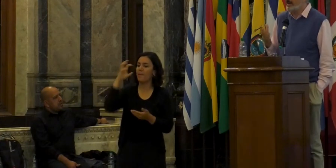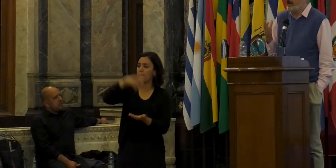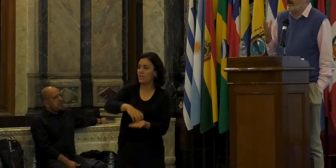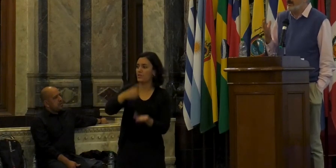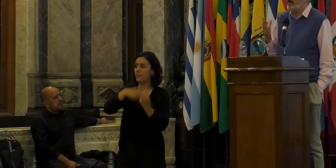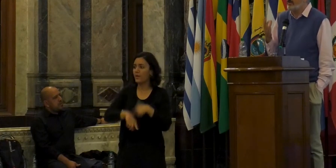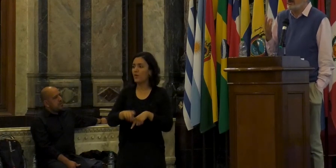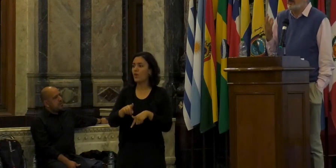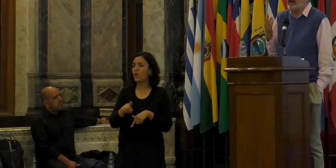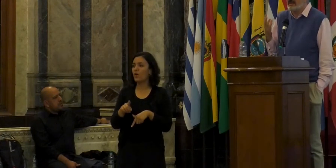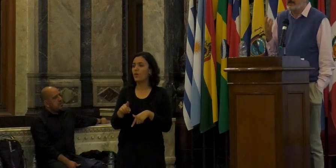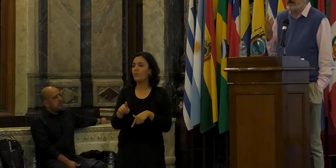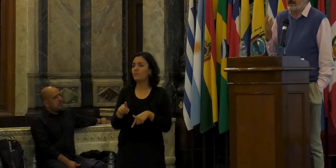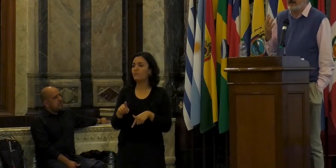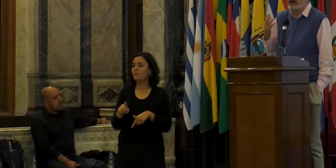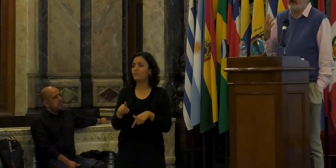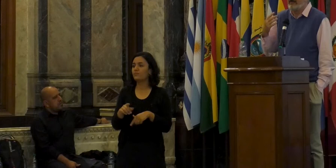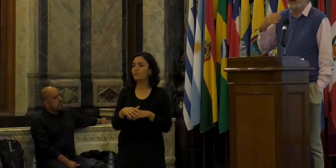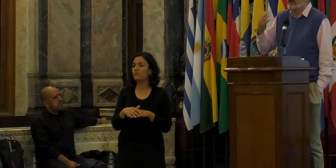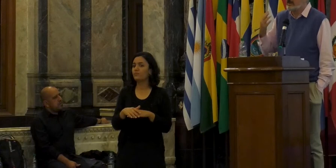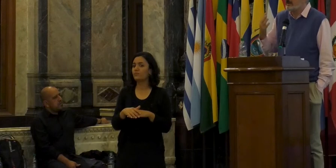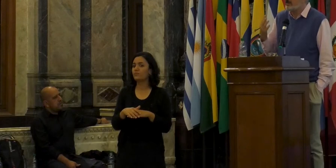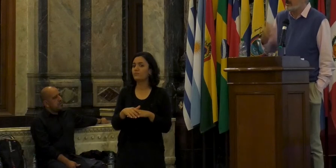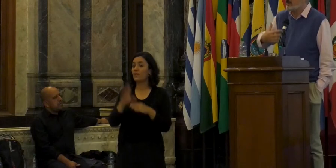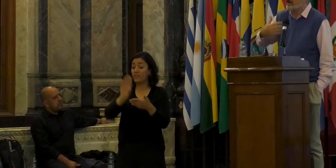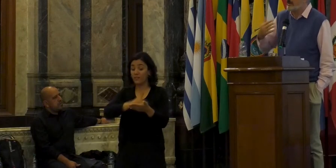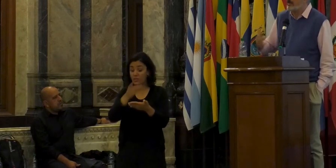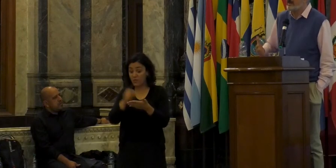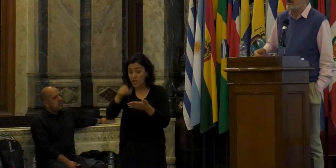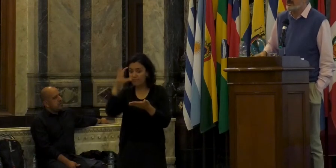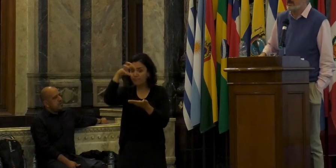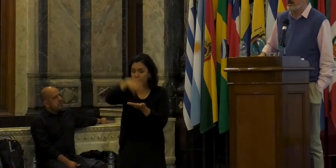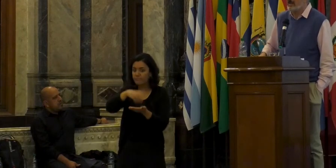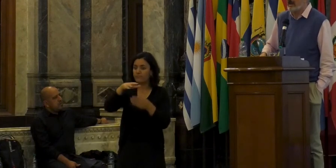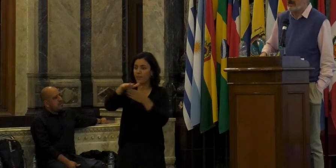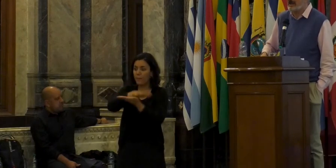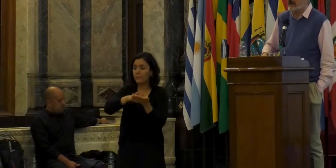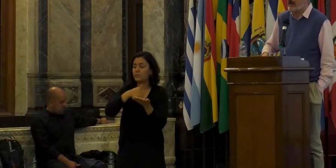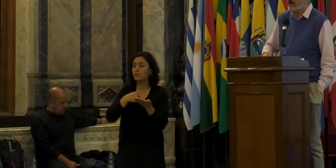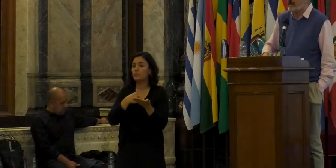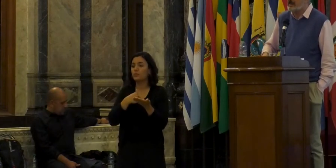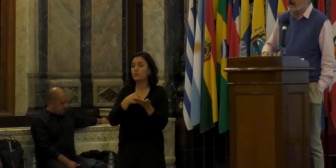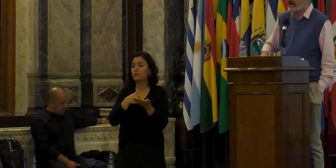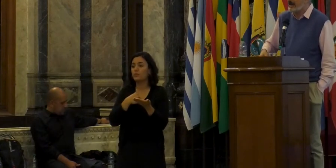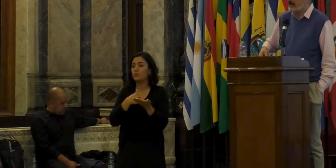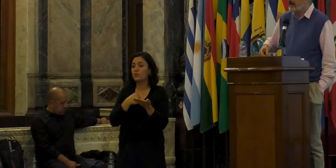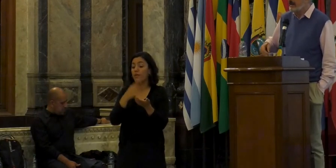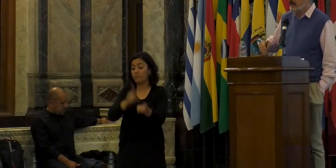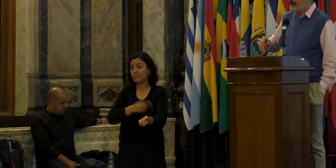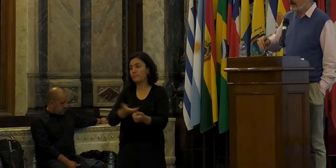Pero una de las definiciones de ese espacio con las que yo más me he tenido que pelear es la tradición